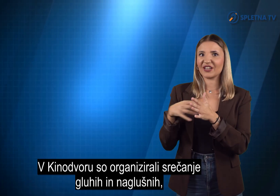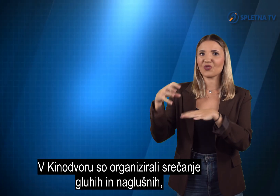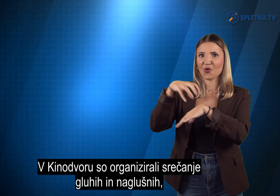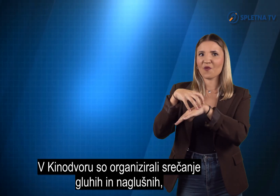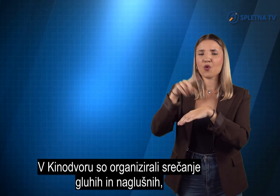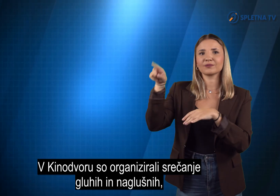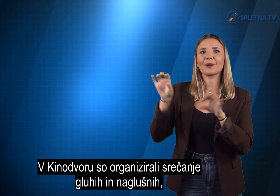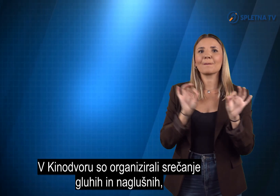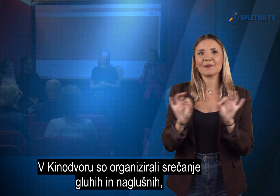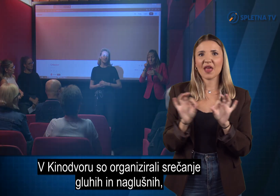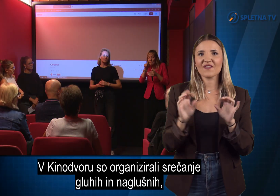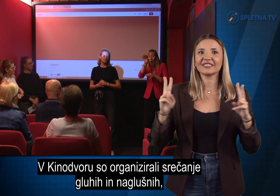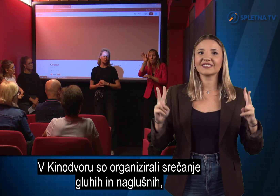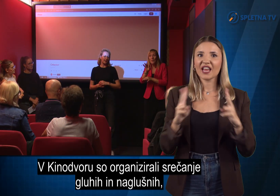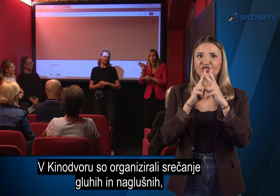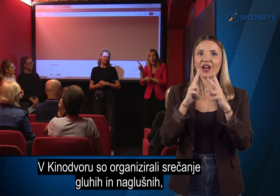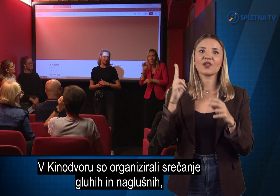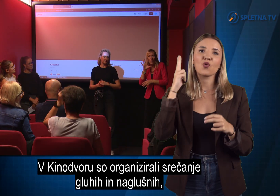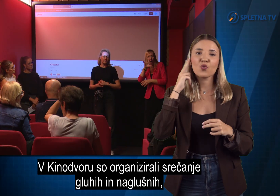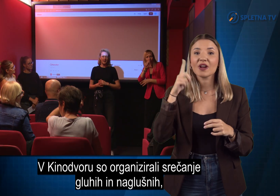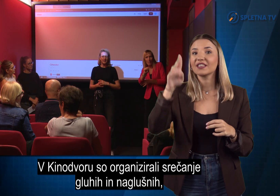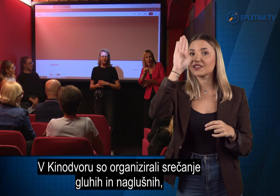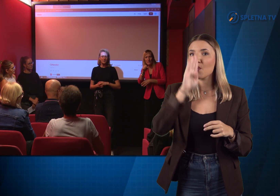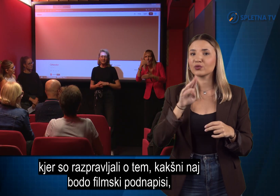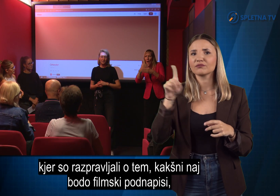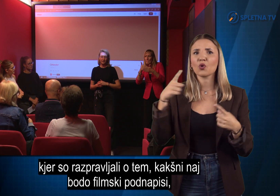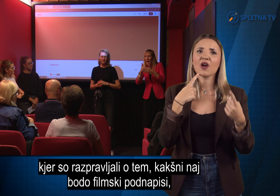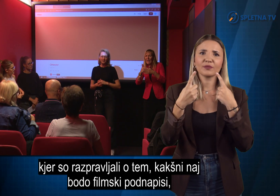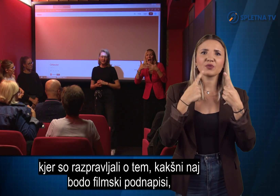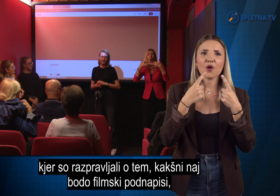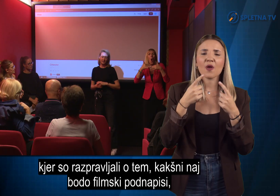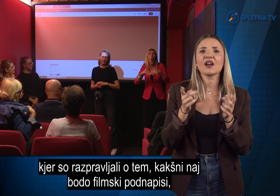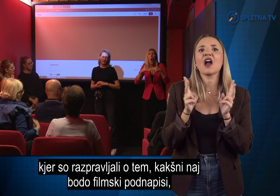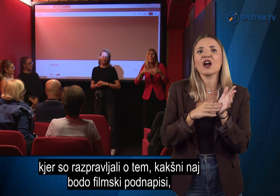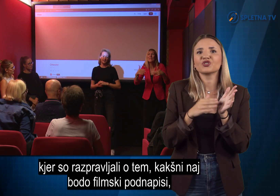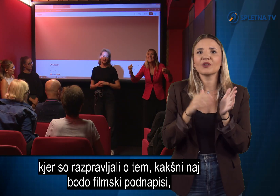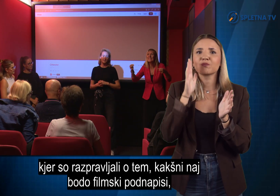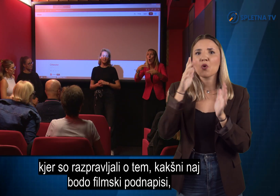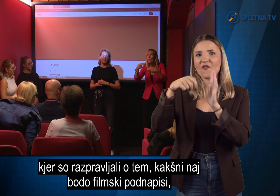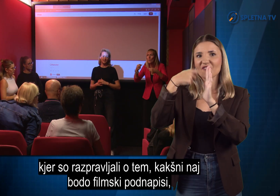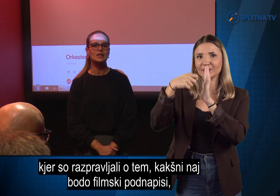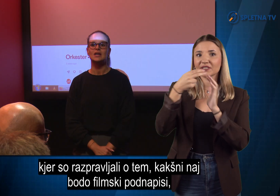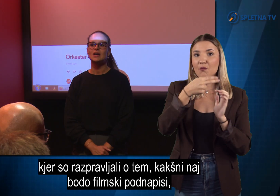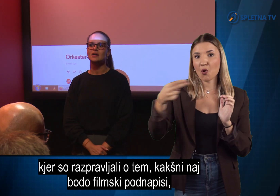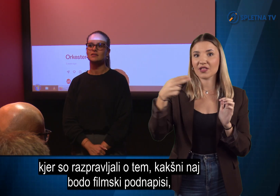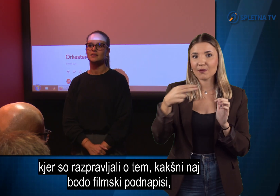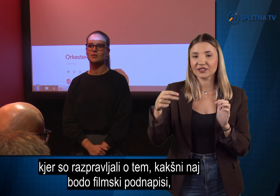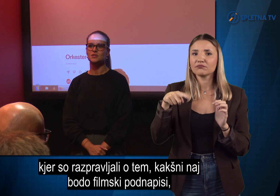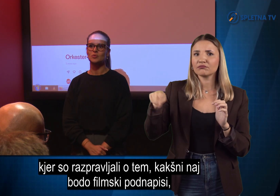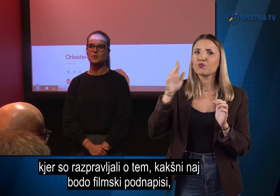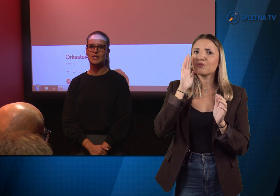Kinodvoru so organizirali srečanje gluhih in naglušnih, kjer so razpravljali o tem, kakšni naj bodo